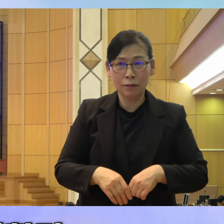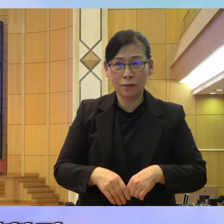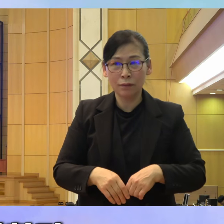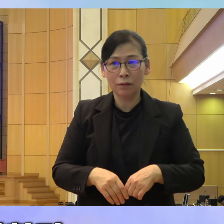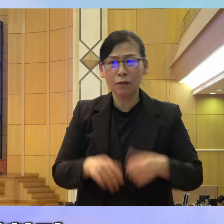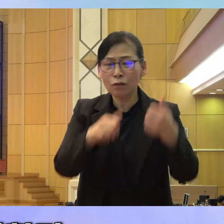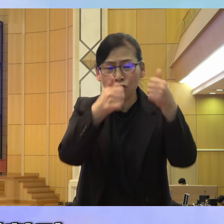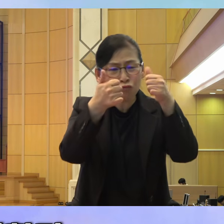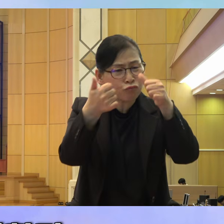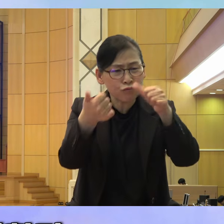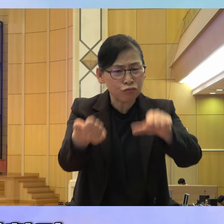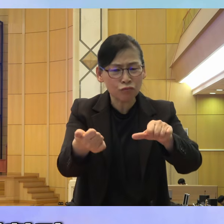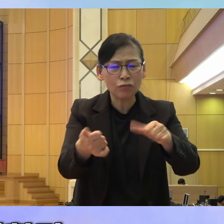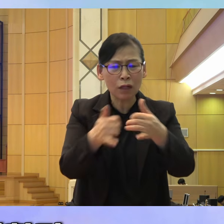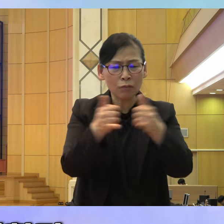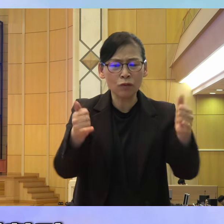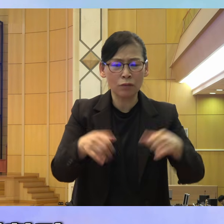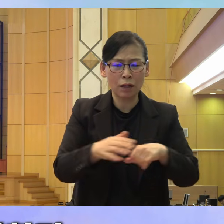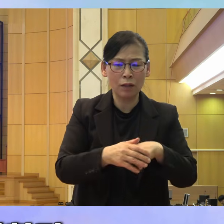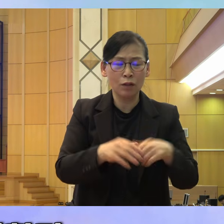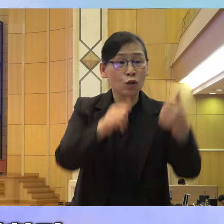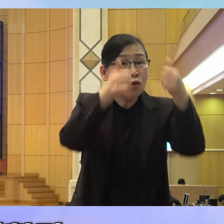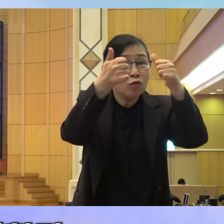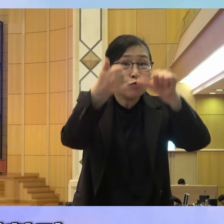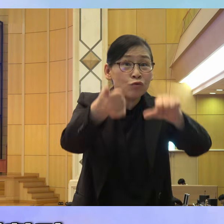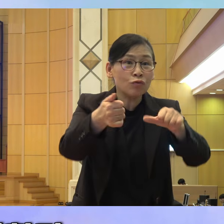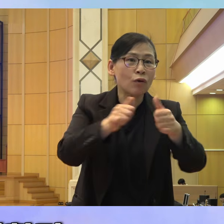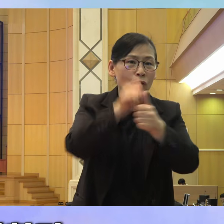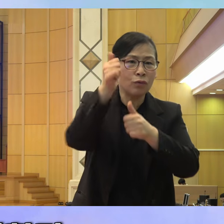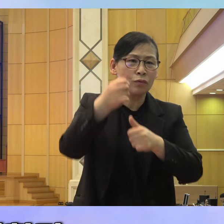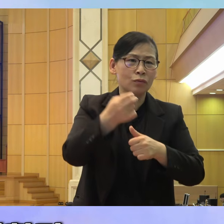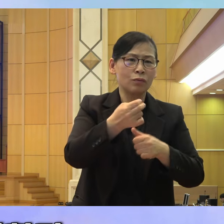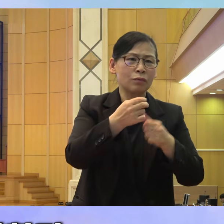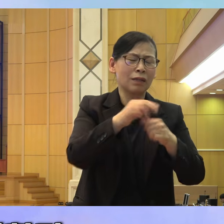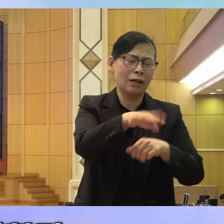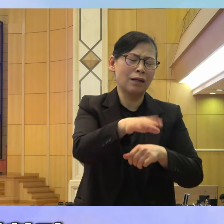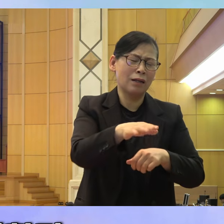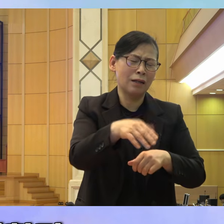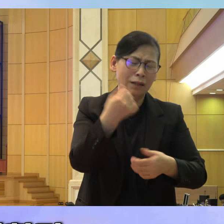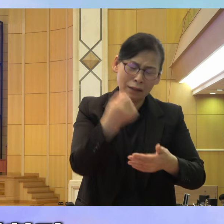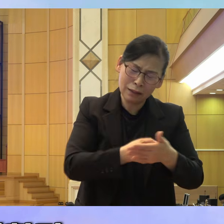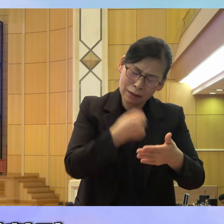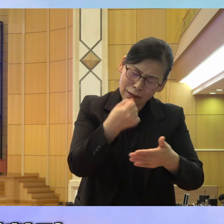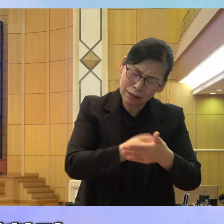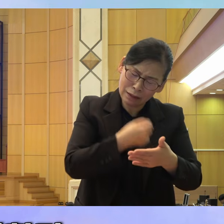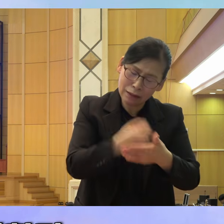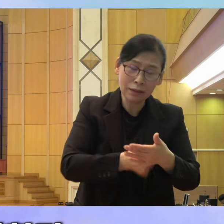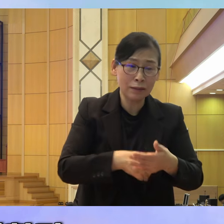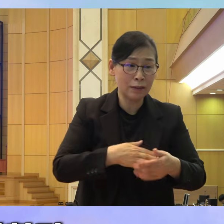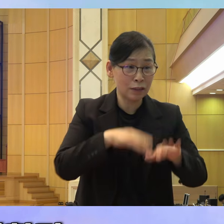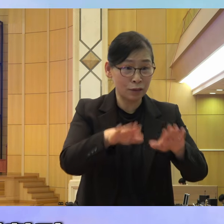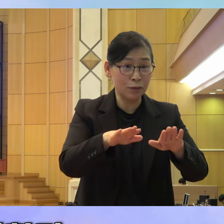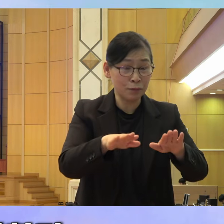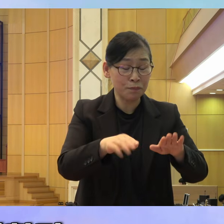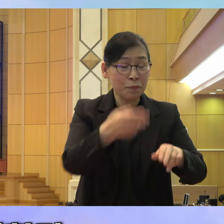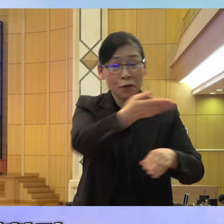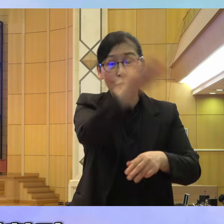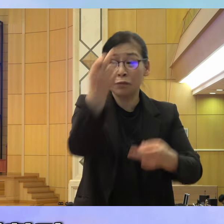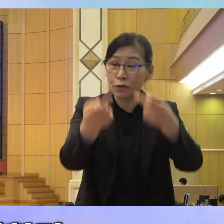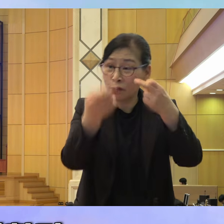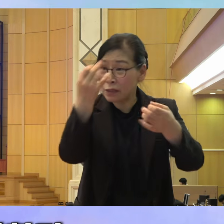그러니까 죽은 분도 이렇게, 그래서요 여러분, 살아있을 때 부모님이든